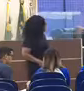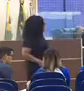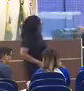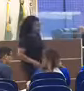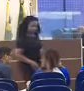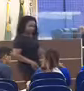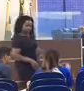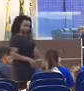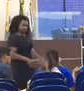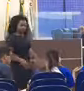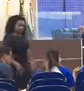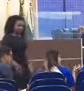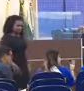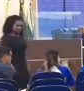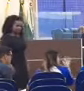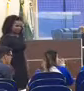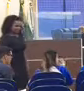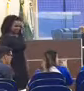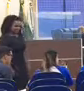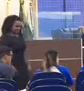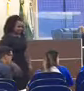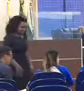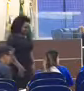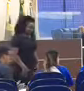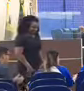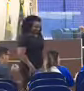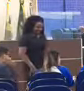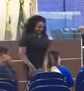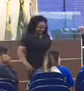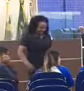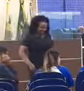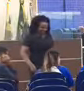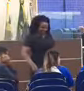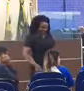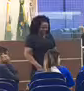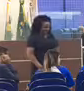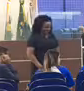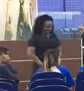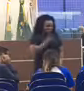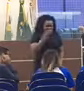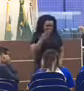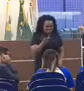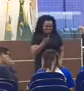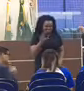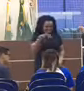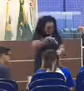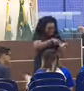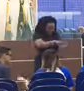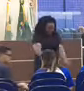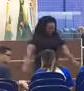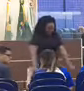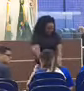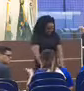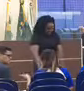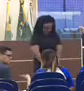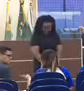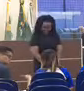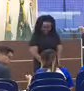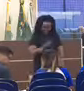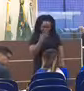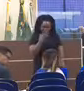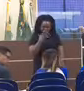os projetos de leis, as indicações, elas voltam a ser analisadas e votadas pelos vereadores da